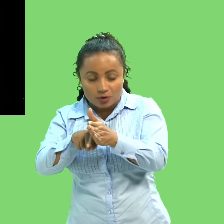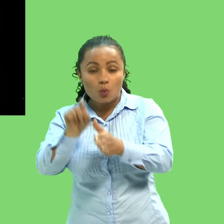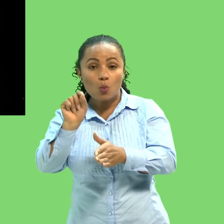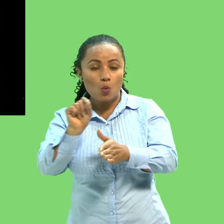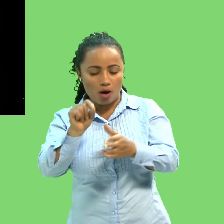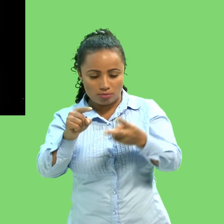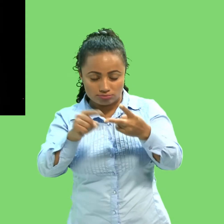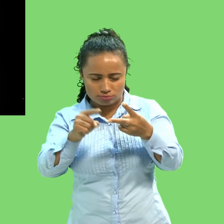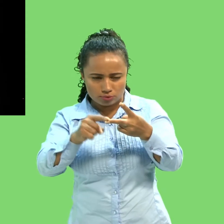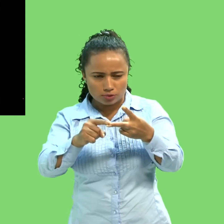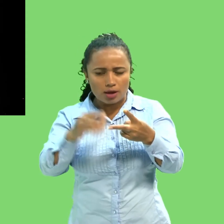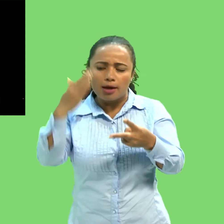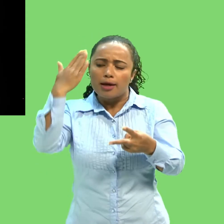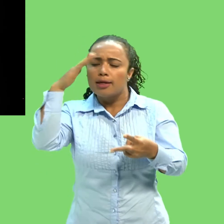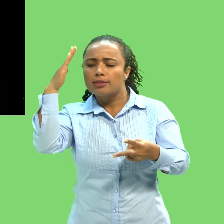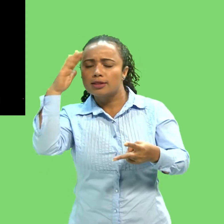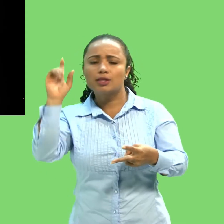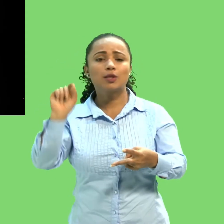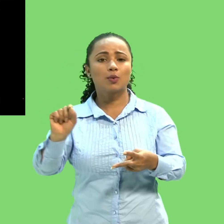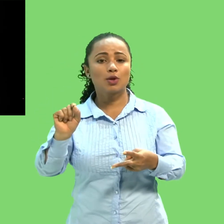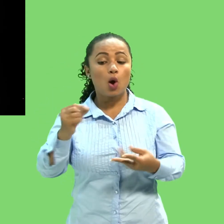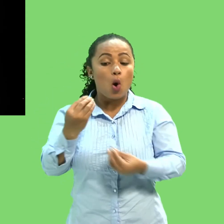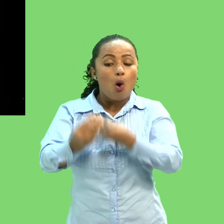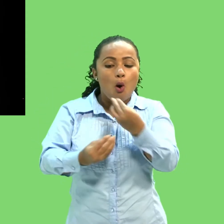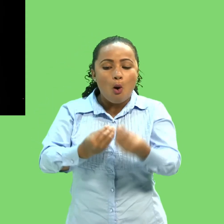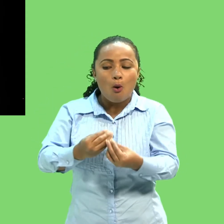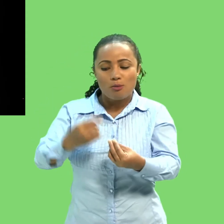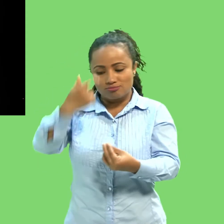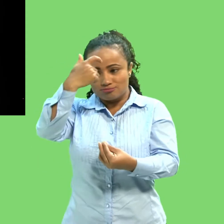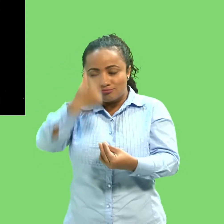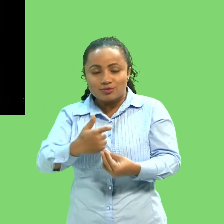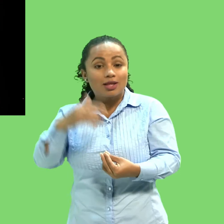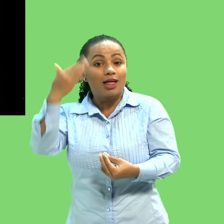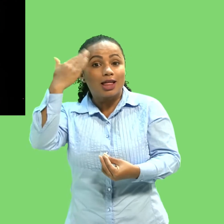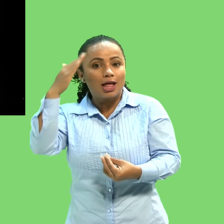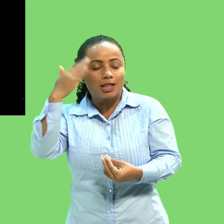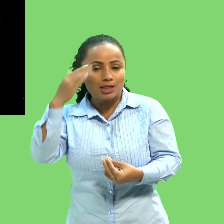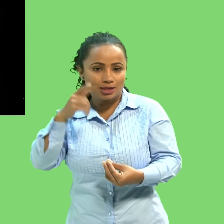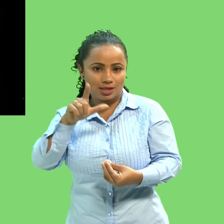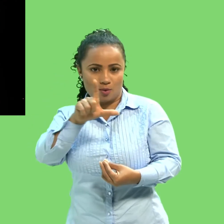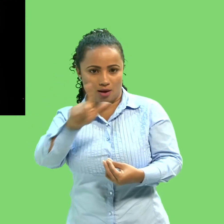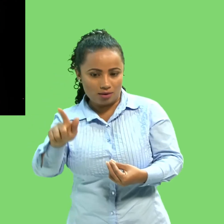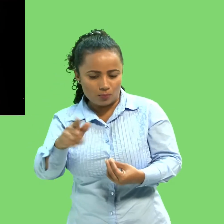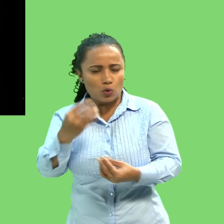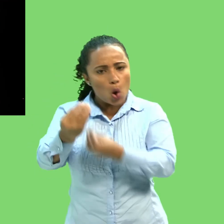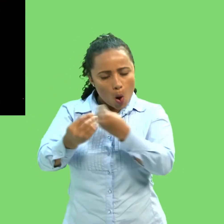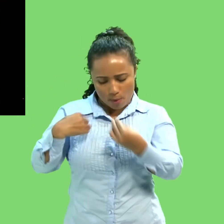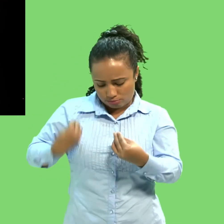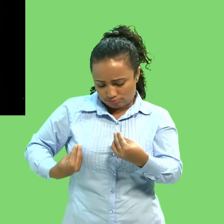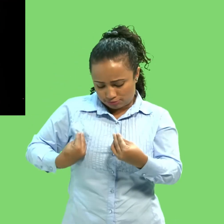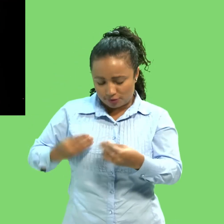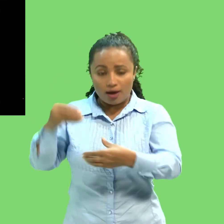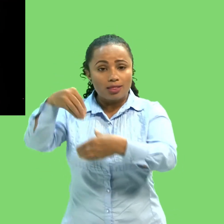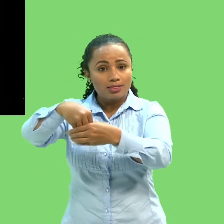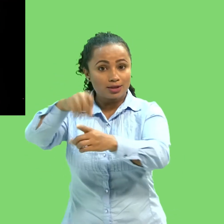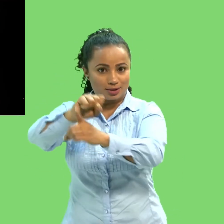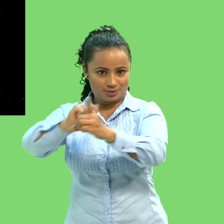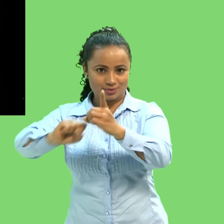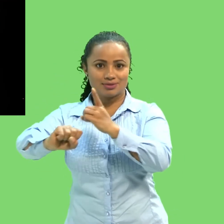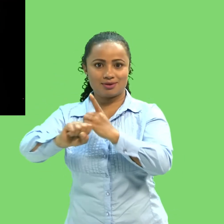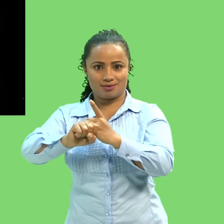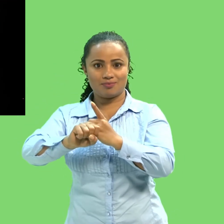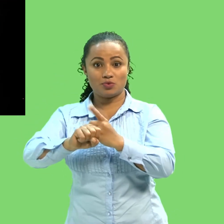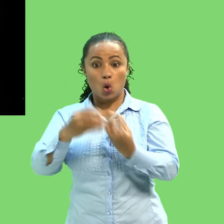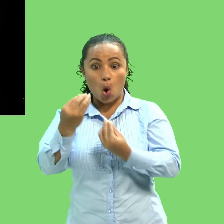isso para a gente. E outra proposta de metodologia da linguística aplicada enquanto investigação, né, é a questão da interpretação mesmo,